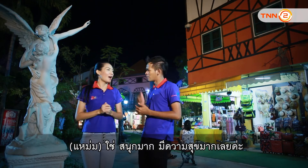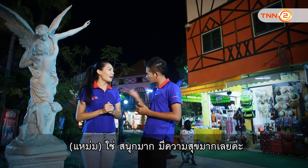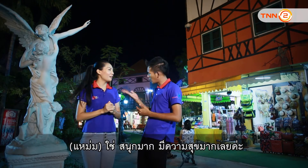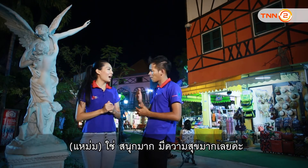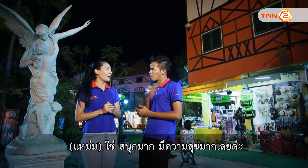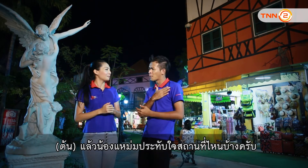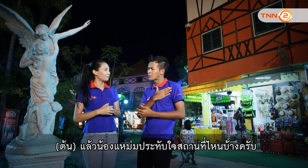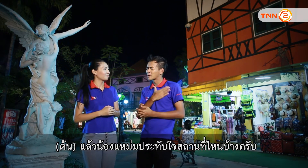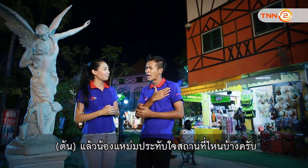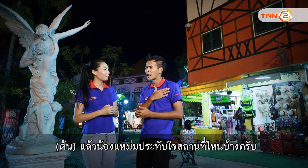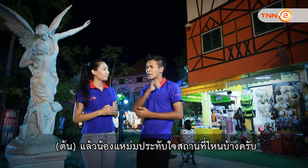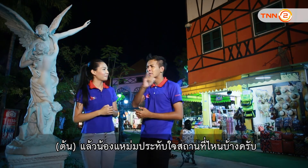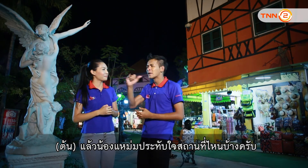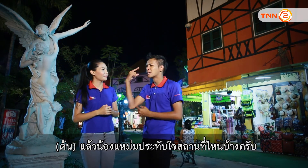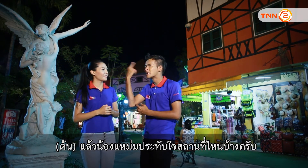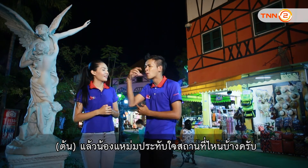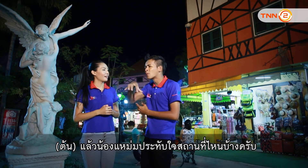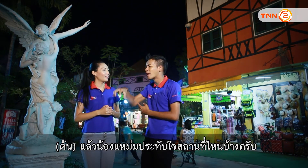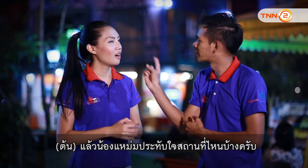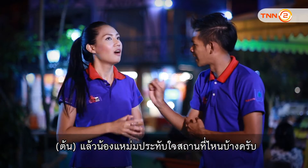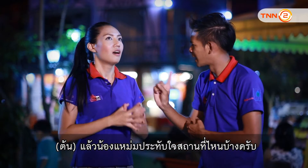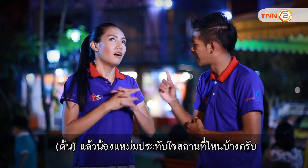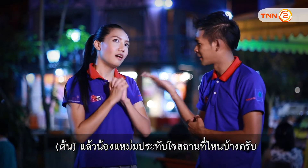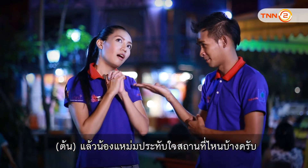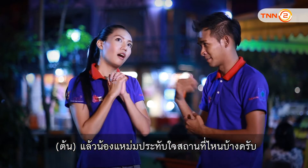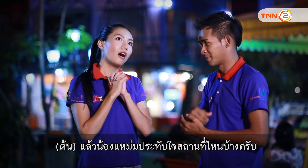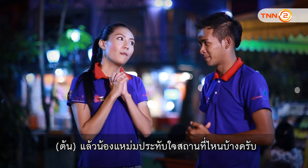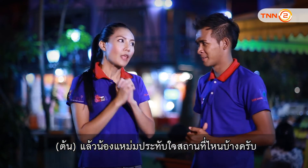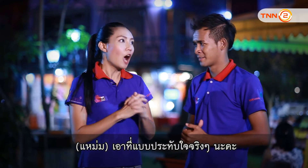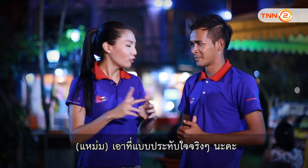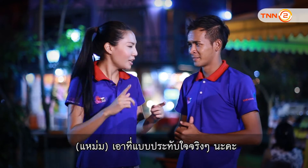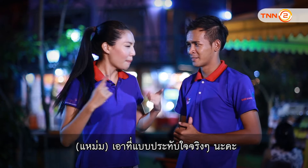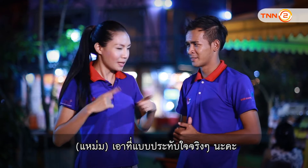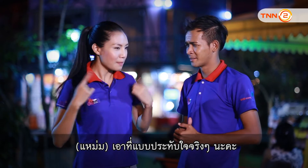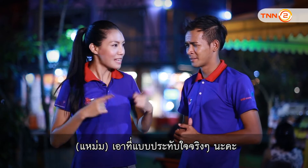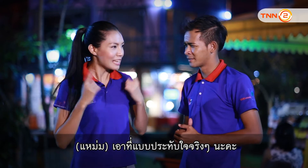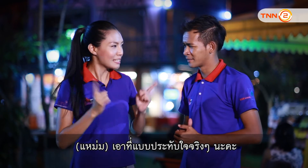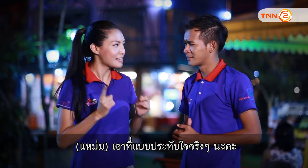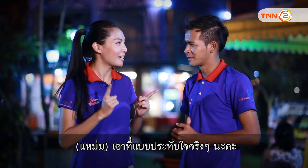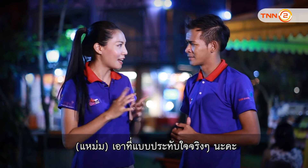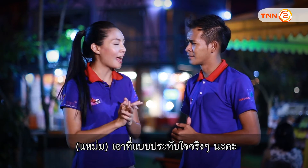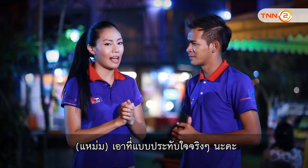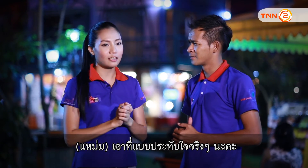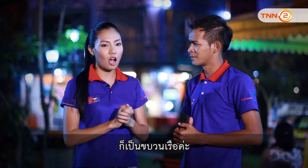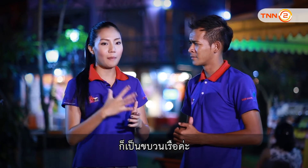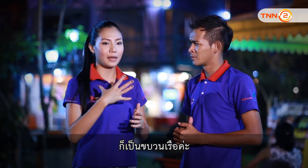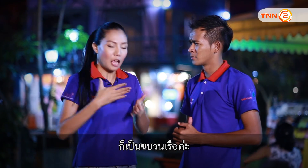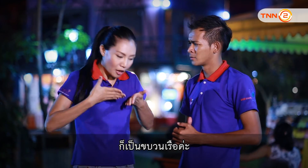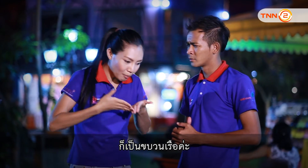ากเลยค่ะ แล้วน้องแหม่มประทับใจสถานที่ไหนบ้างครับ เอาที่แบบประทับใจจริงๆนะคะก็เป็นขบว